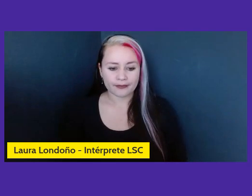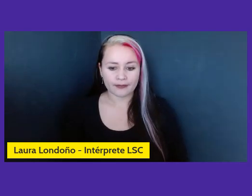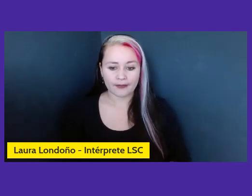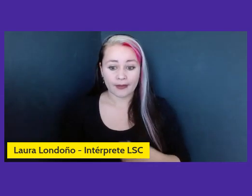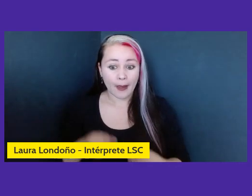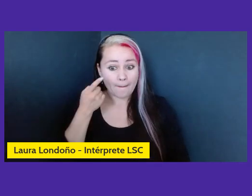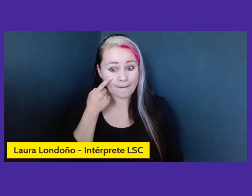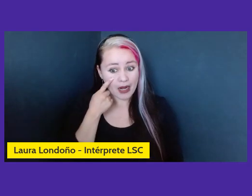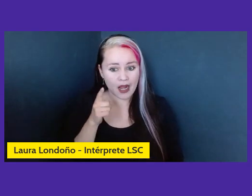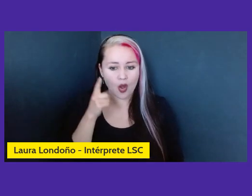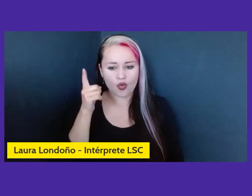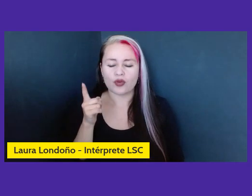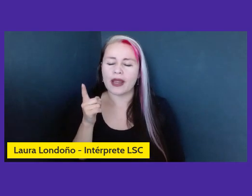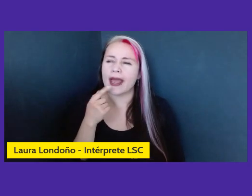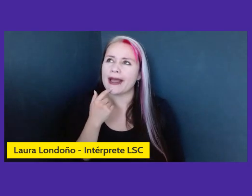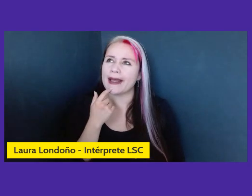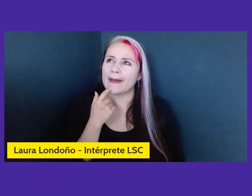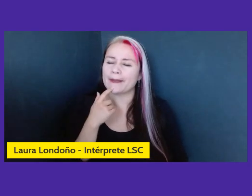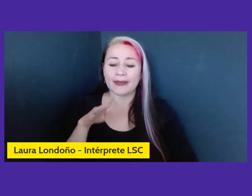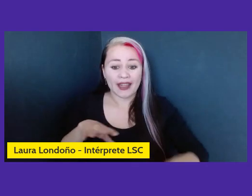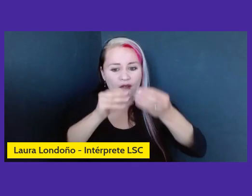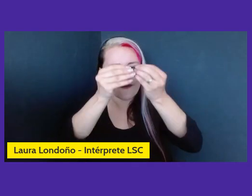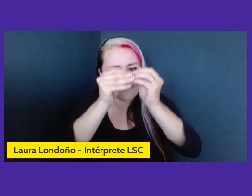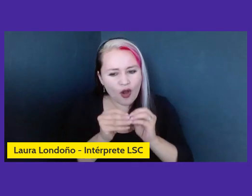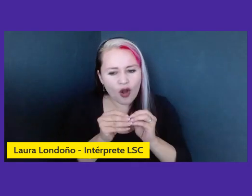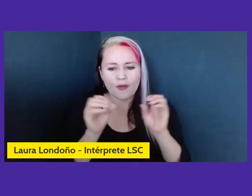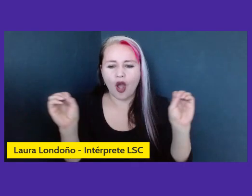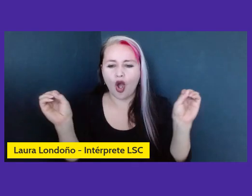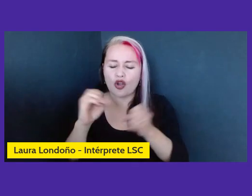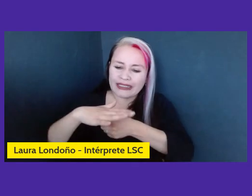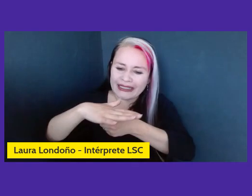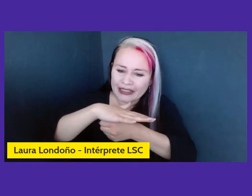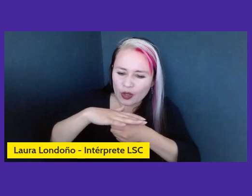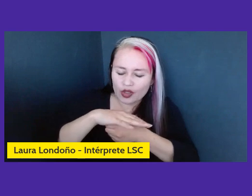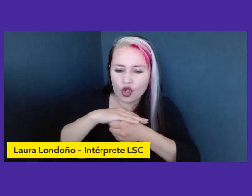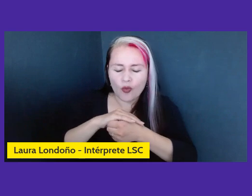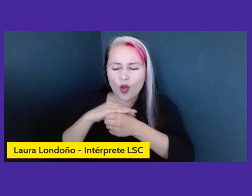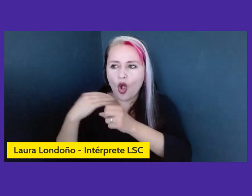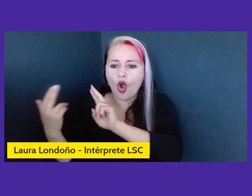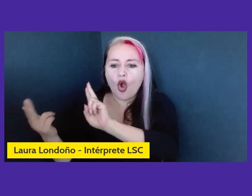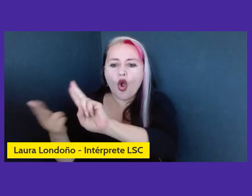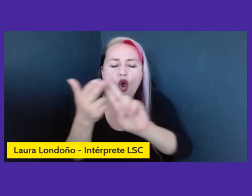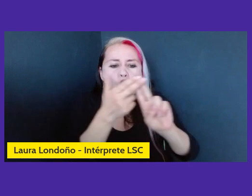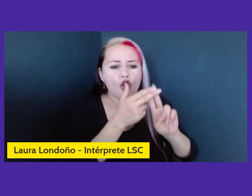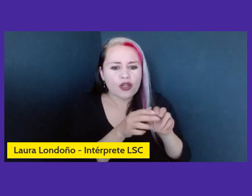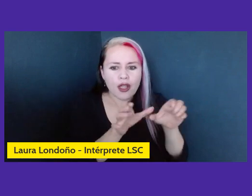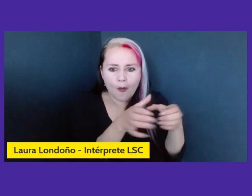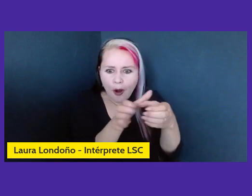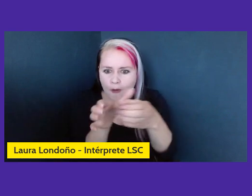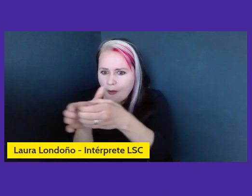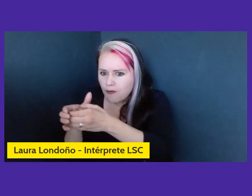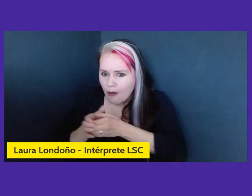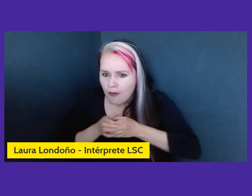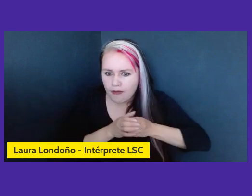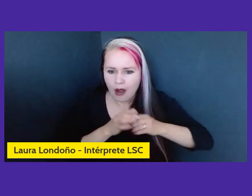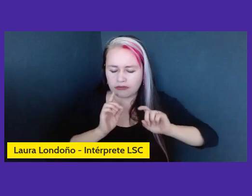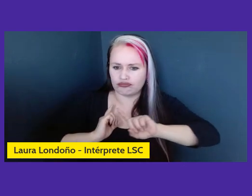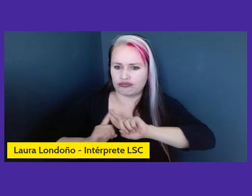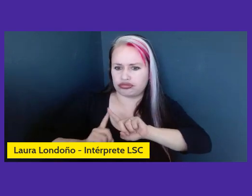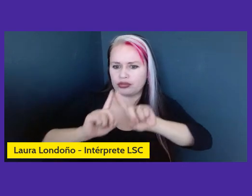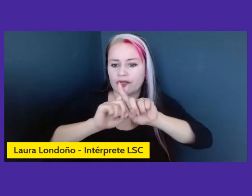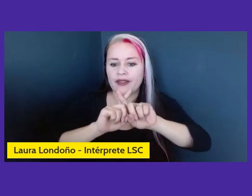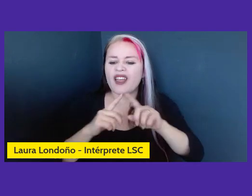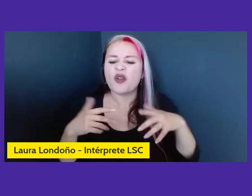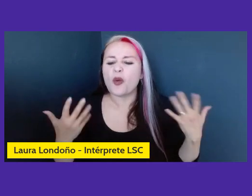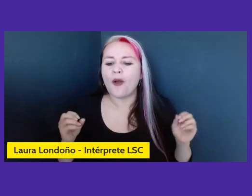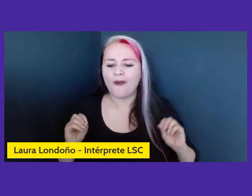de las cuestiones o la forma de poder cruzar fronteras o encontrar otro tipo de público son los festivales. El festival